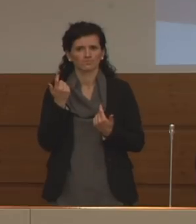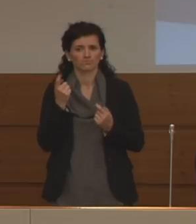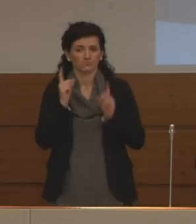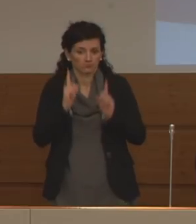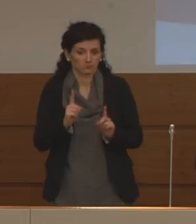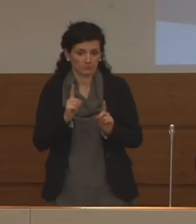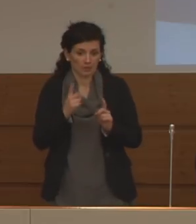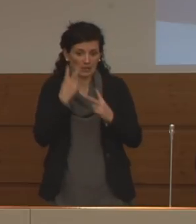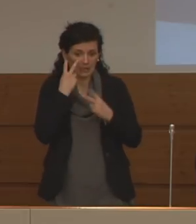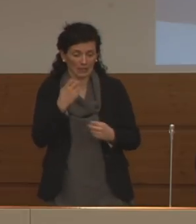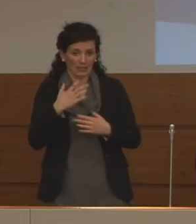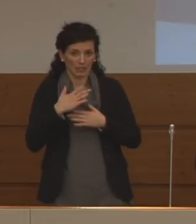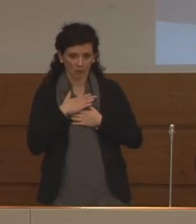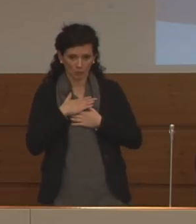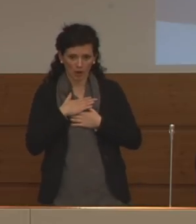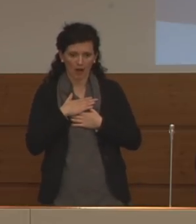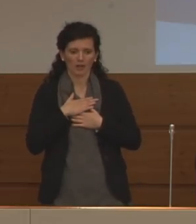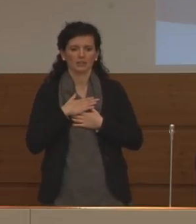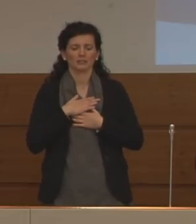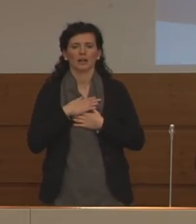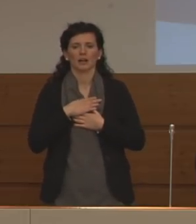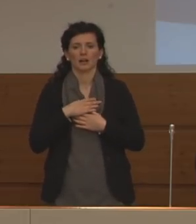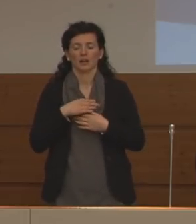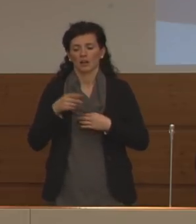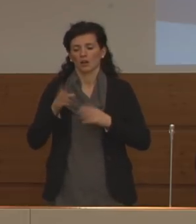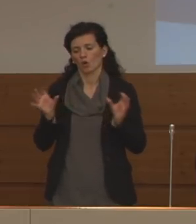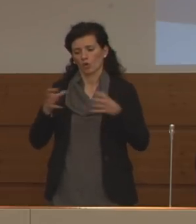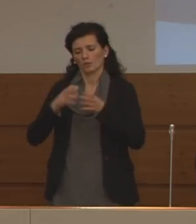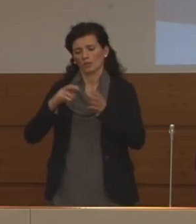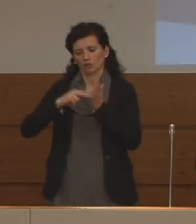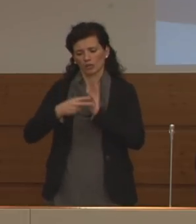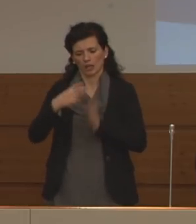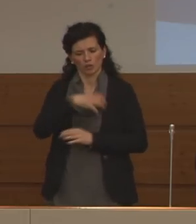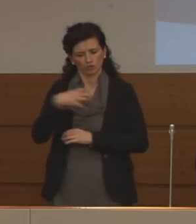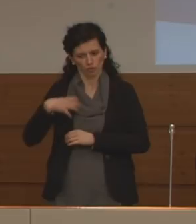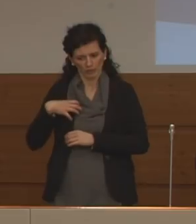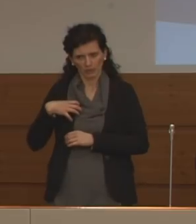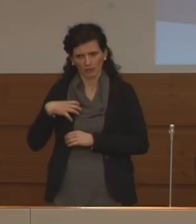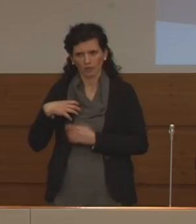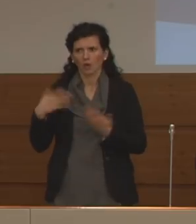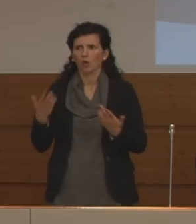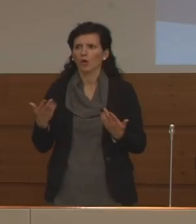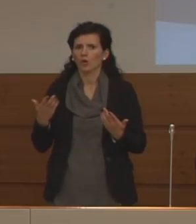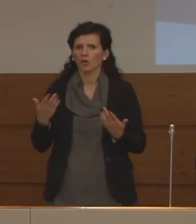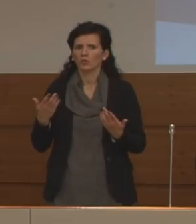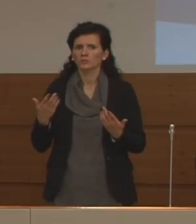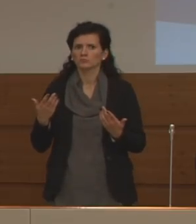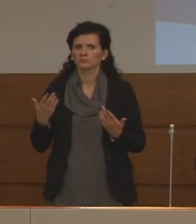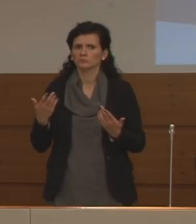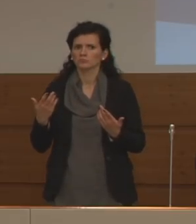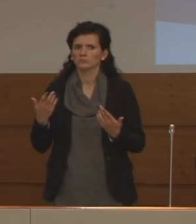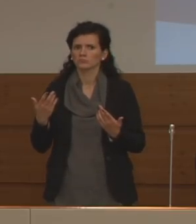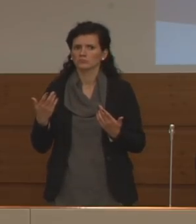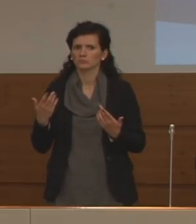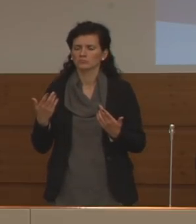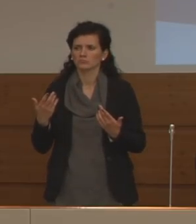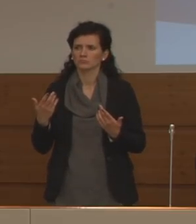mie frequentazioni con il comitato tecnico scientifico non è cambiata la